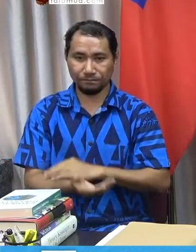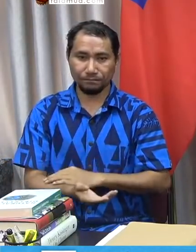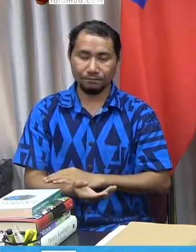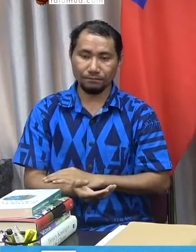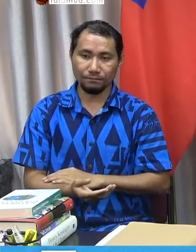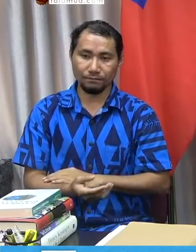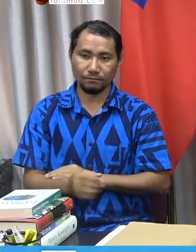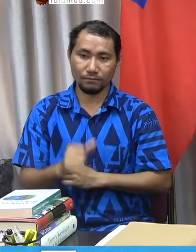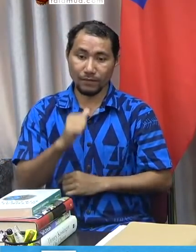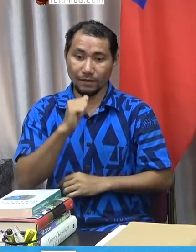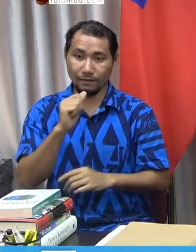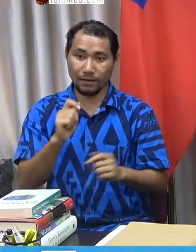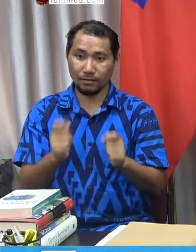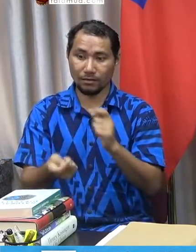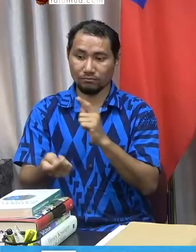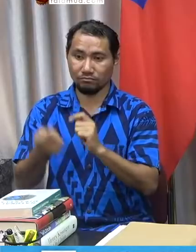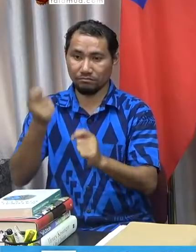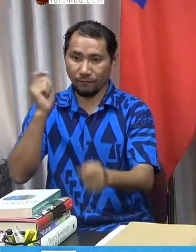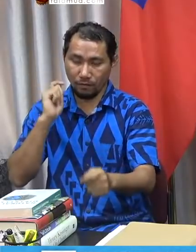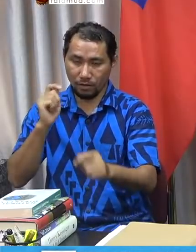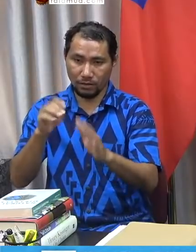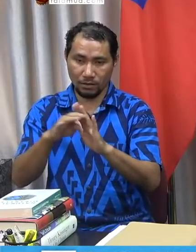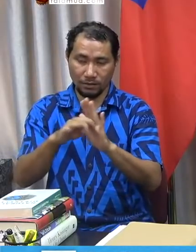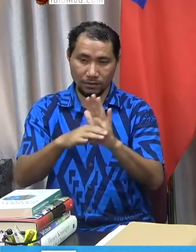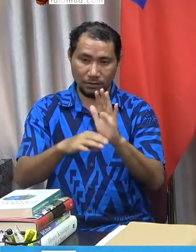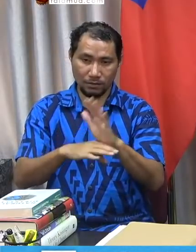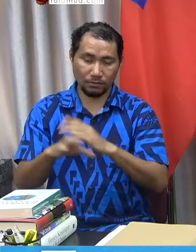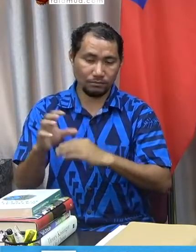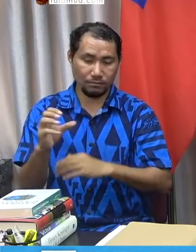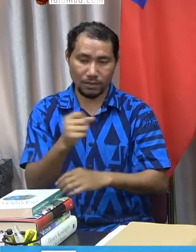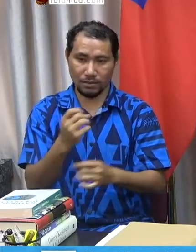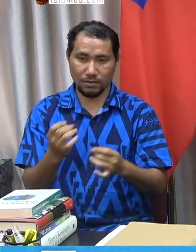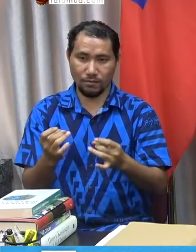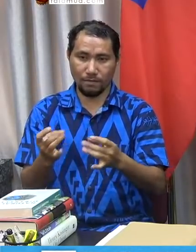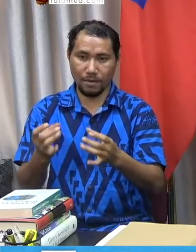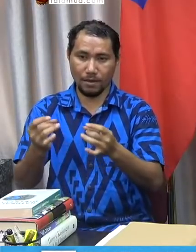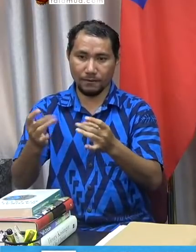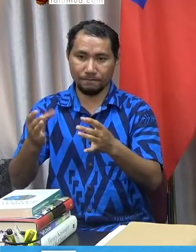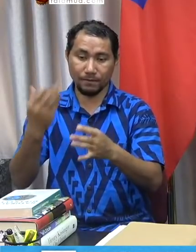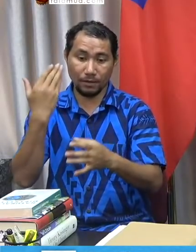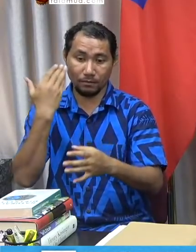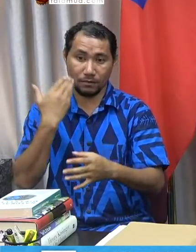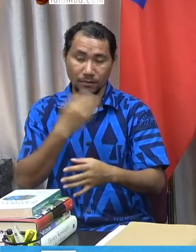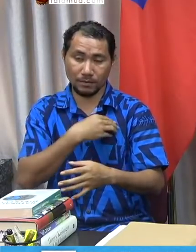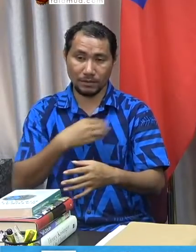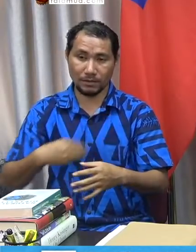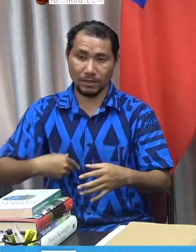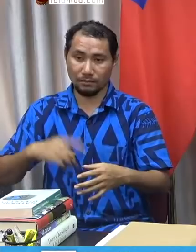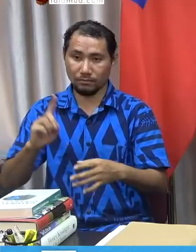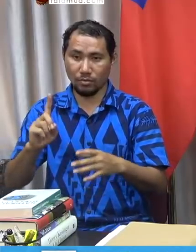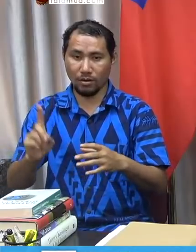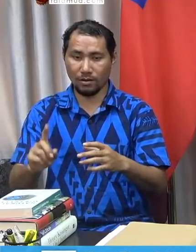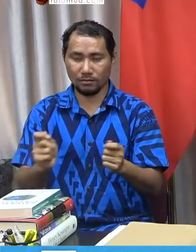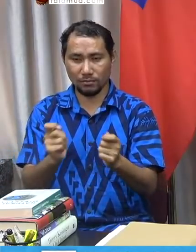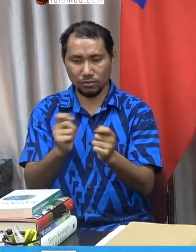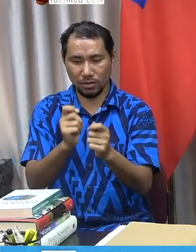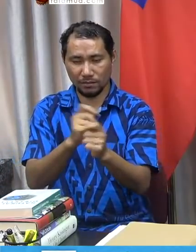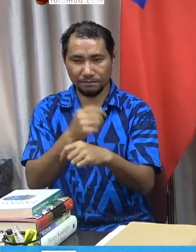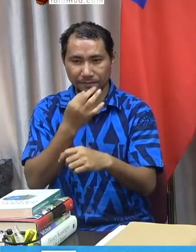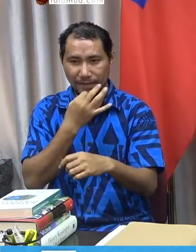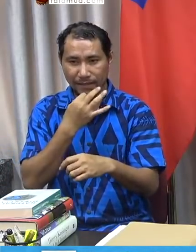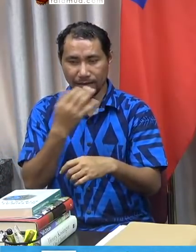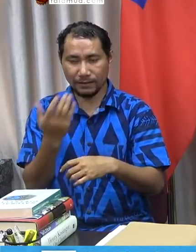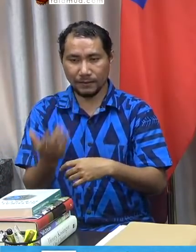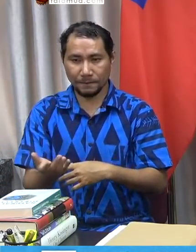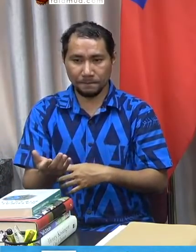i le tūlafono. Ia e te taulawa o na tāpena, i tamaitai minista, o a te unga e ao o